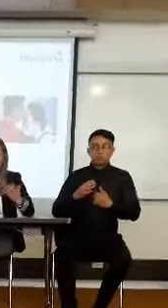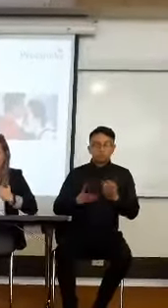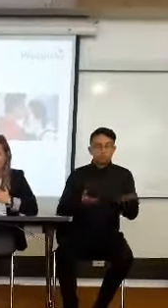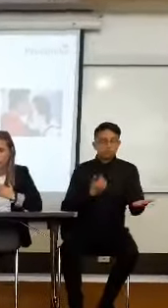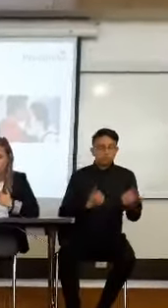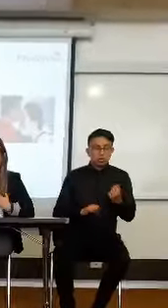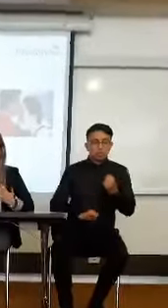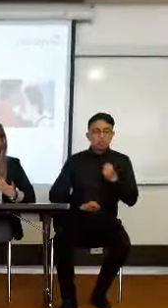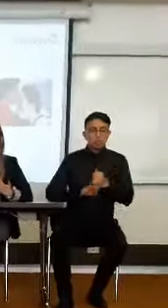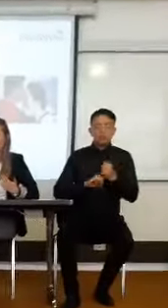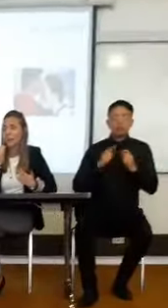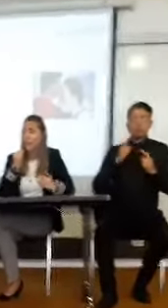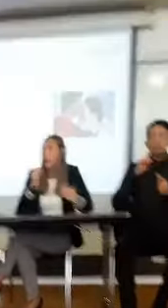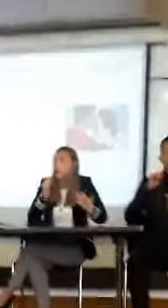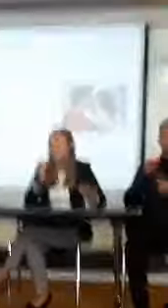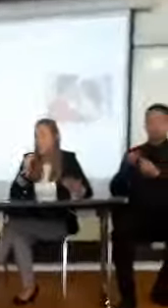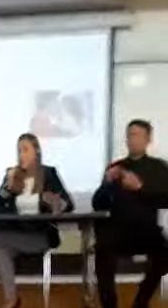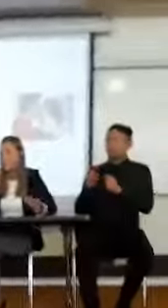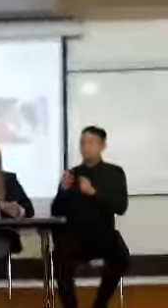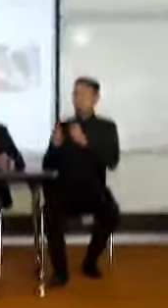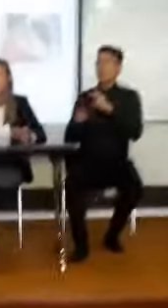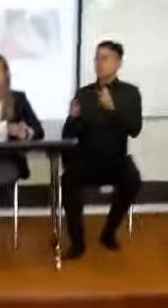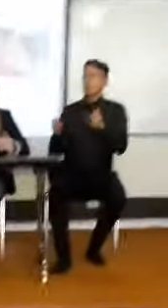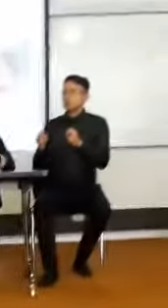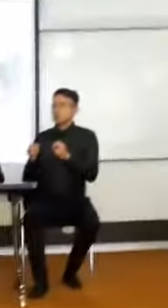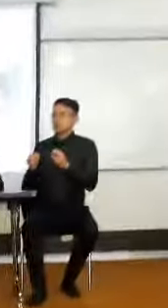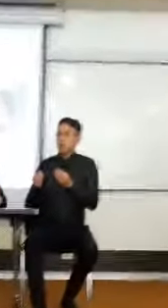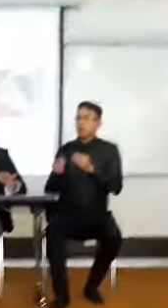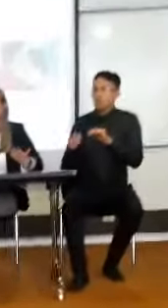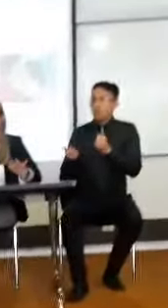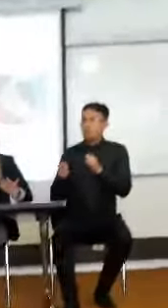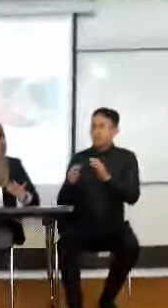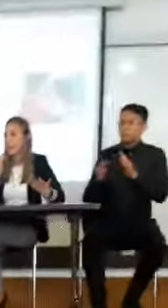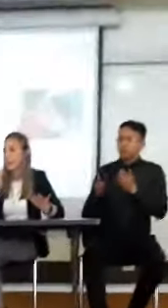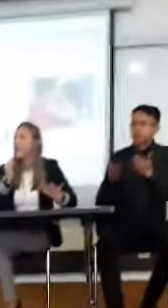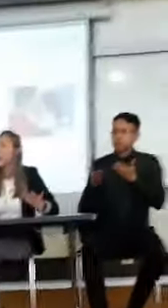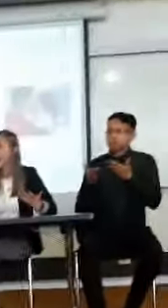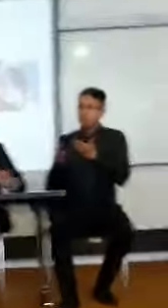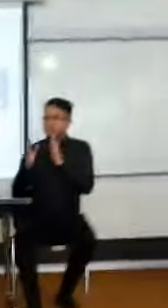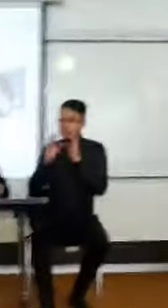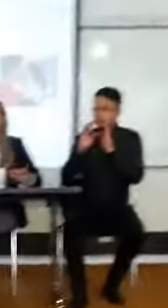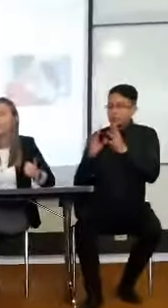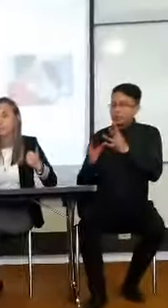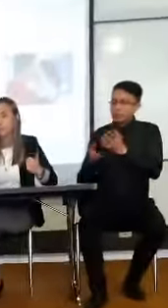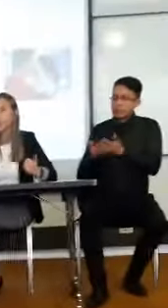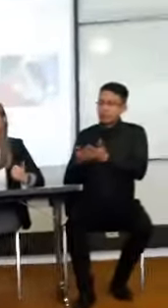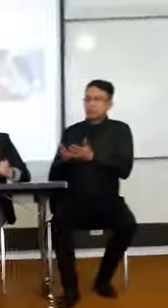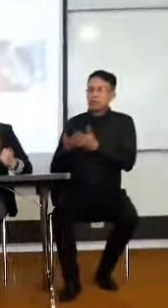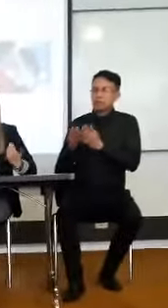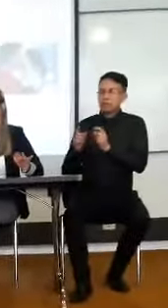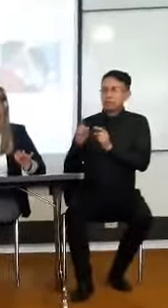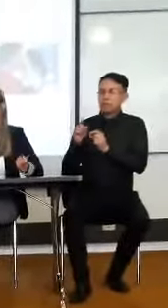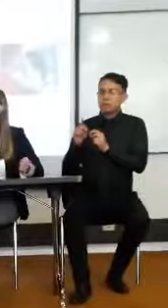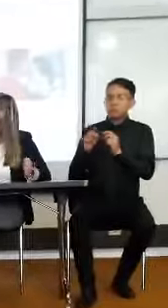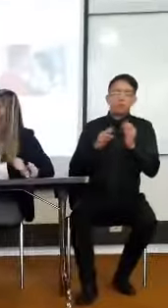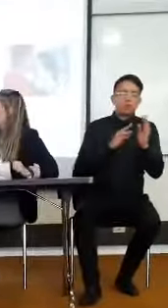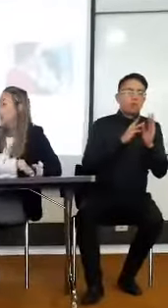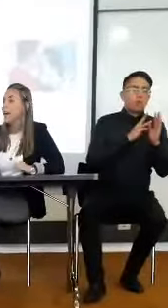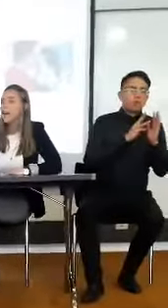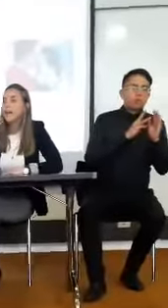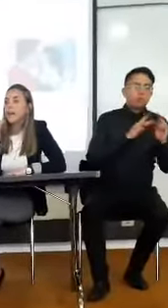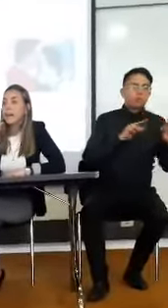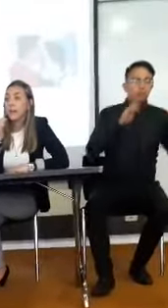para las personas, sino también para los profesionales en cómo dar esta asesoría, en cómo generar una atención que responda a lo que nos pide la convención y a lo que